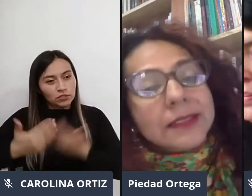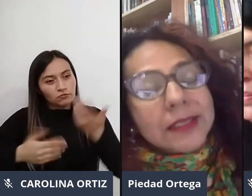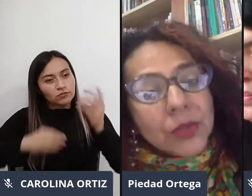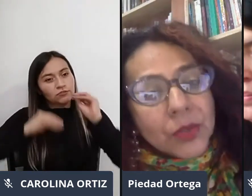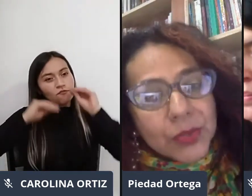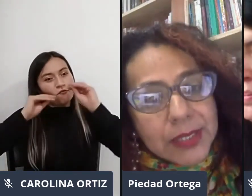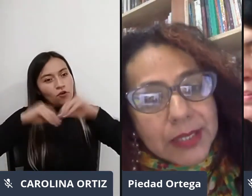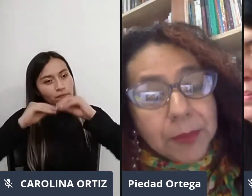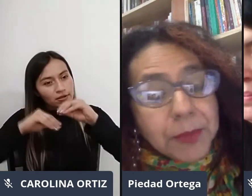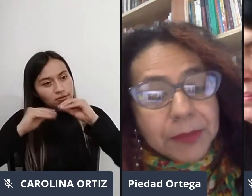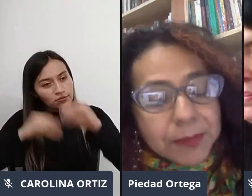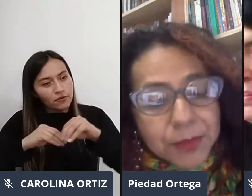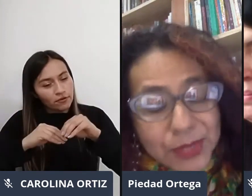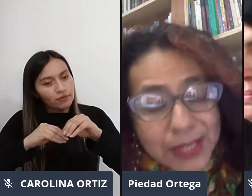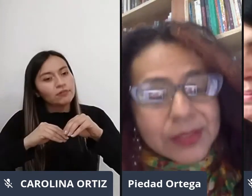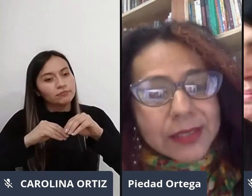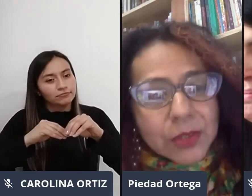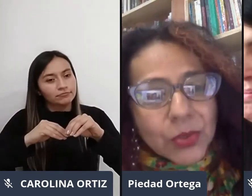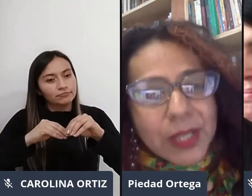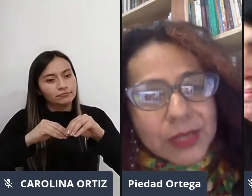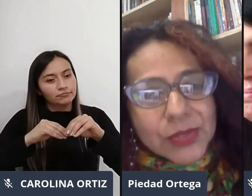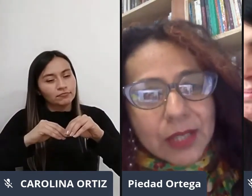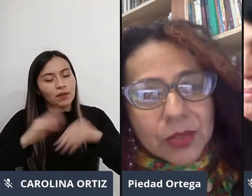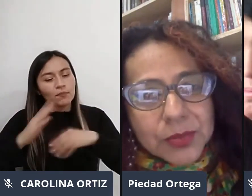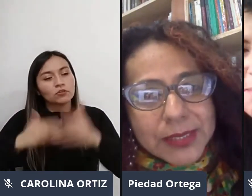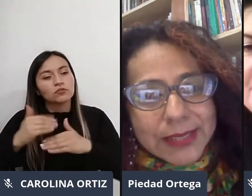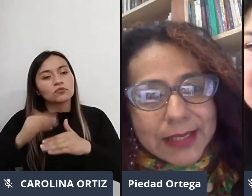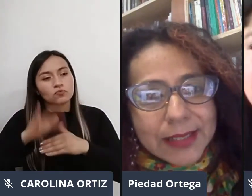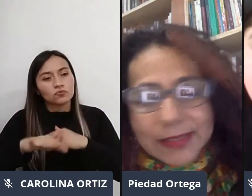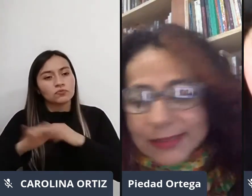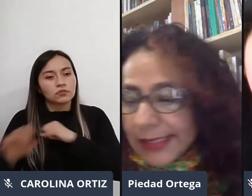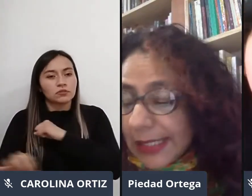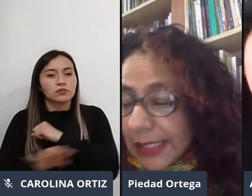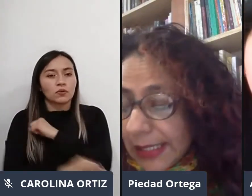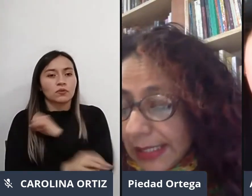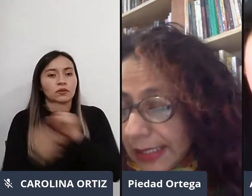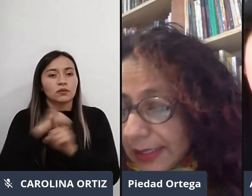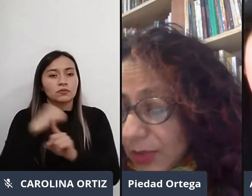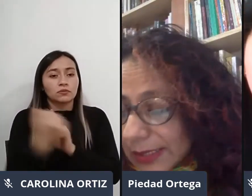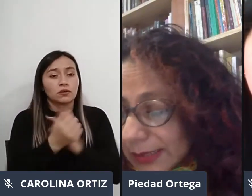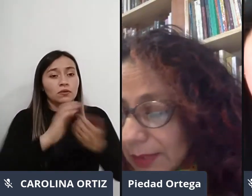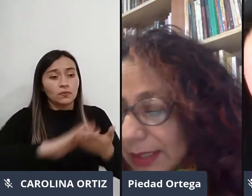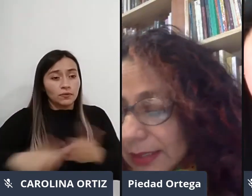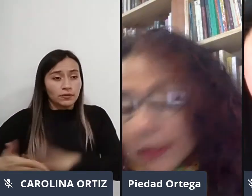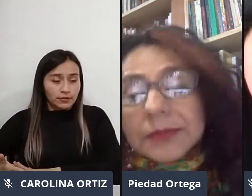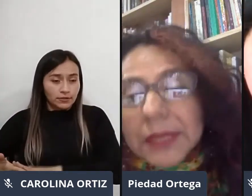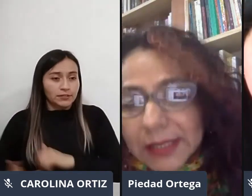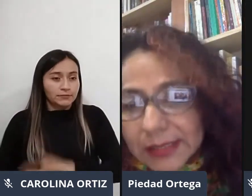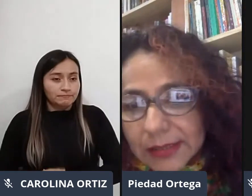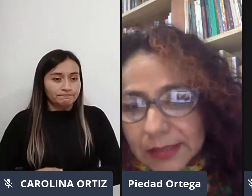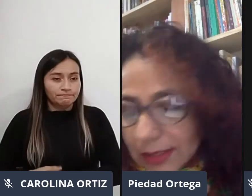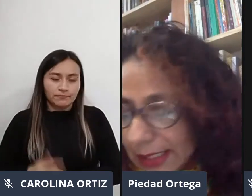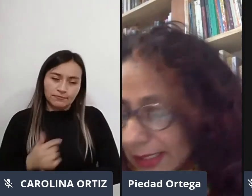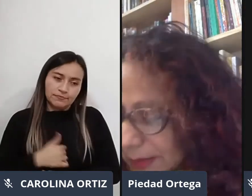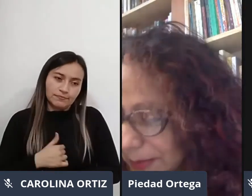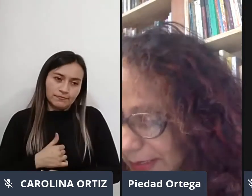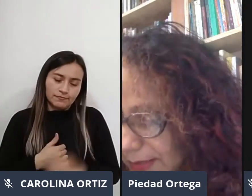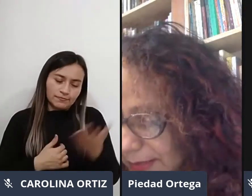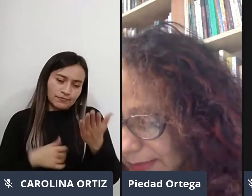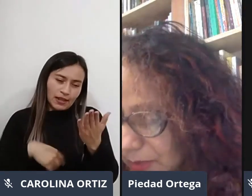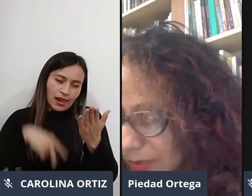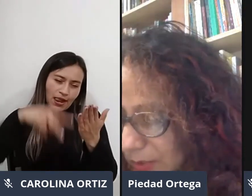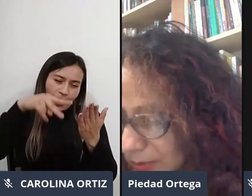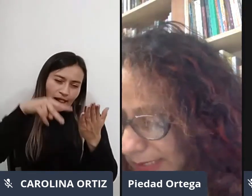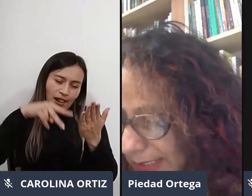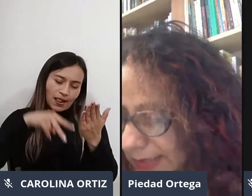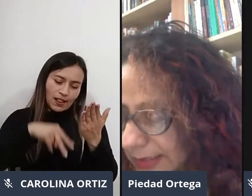en psicología, en procesos de psicología social comunitaria, ¿sí? Yo aquí estaba, mientras leía, también